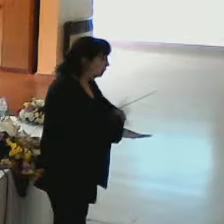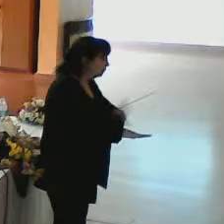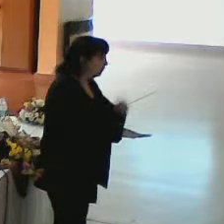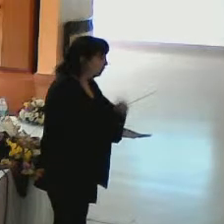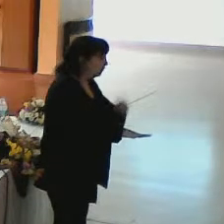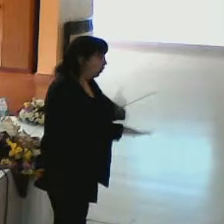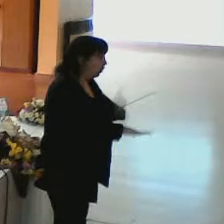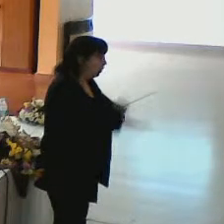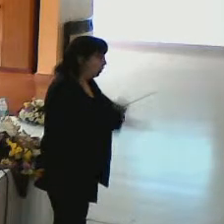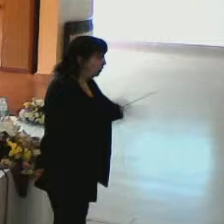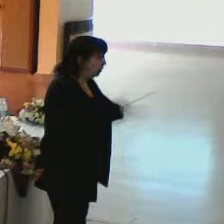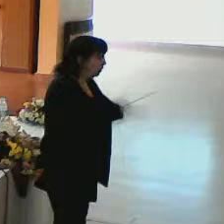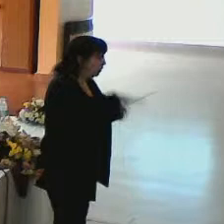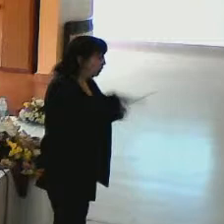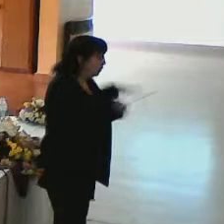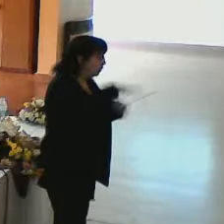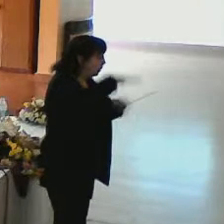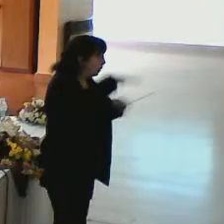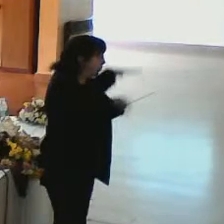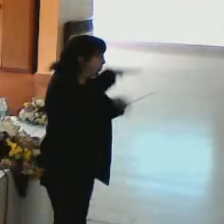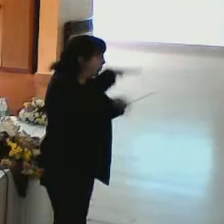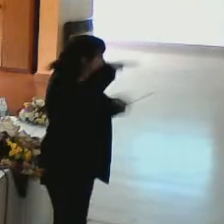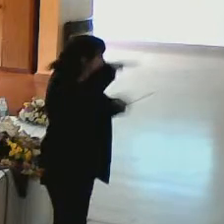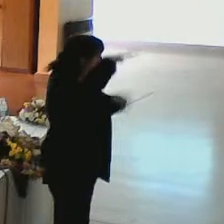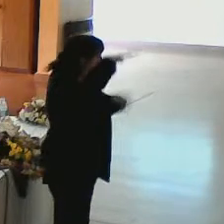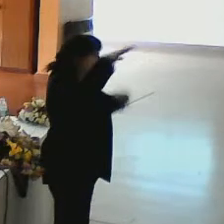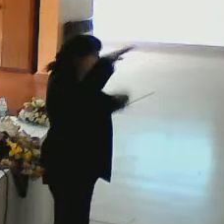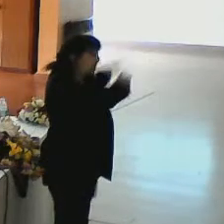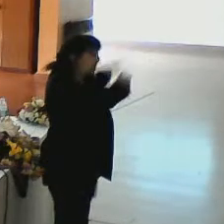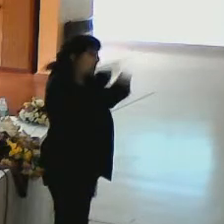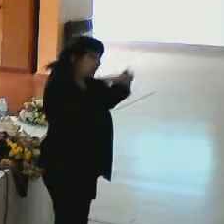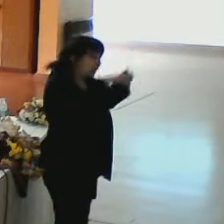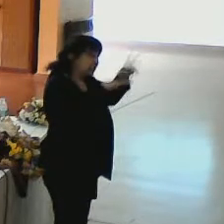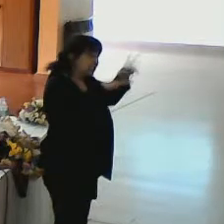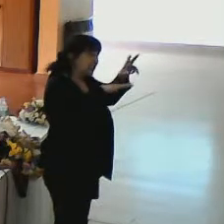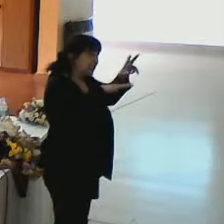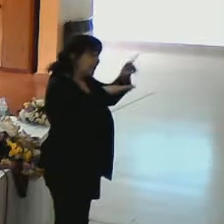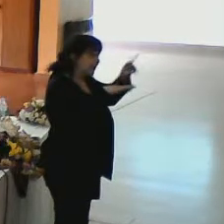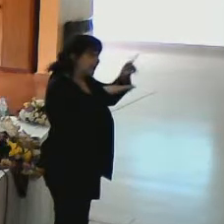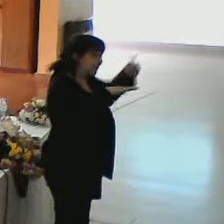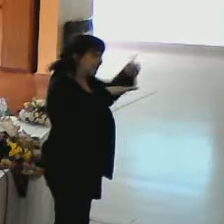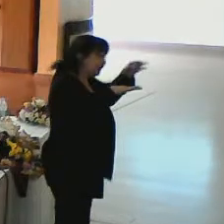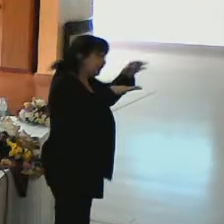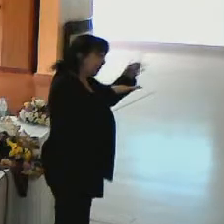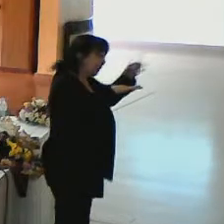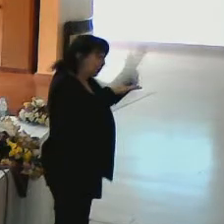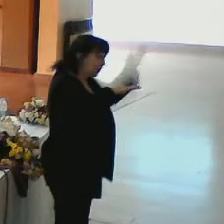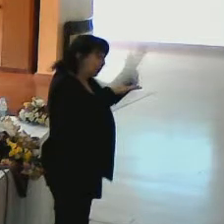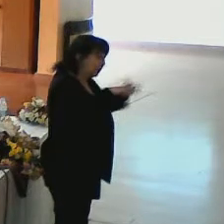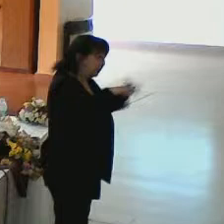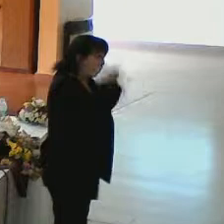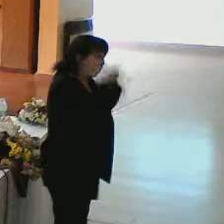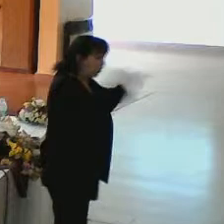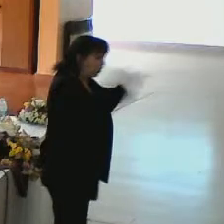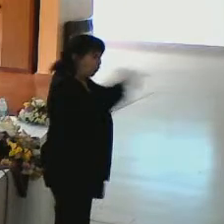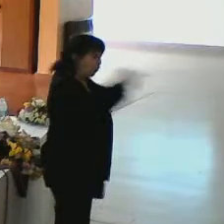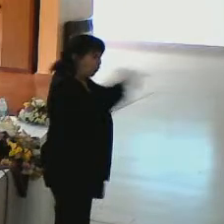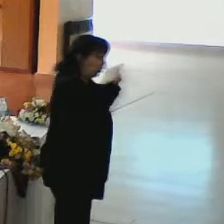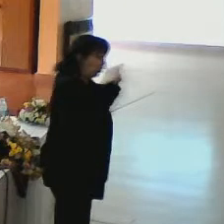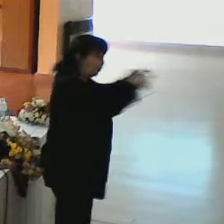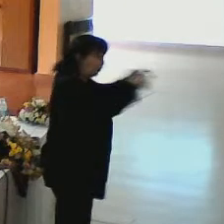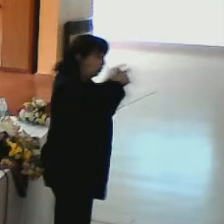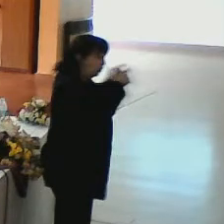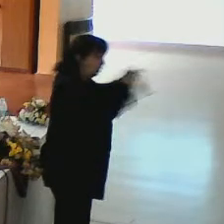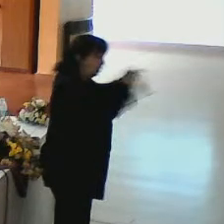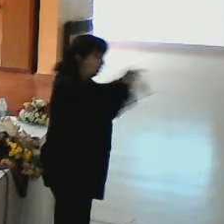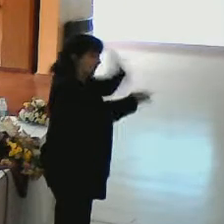este momento, y que un 30-60% requiere algún control y alguna ayuda en la edad adulta, y para